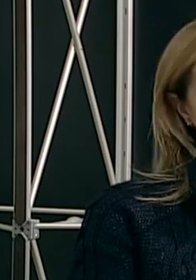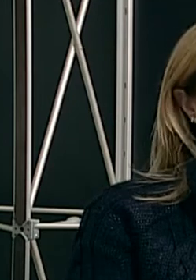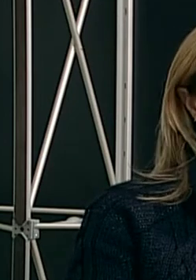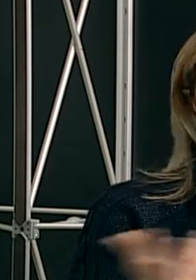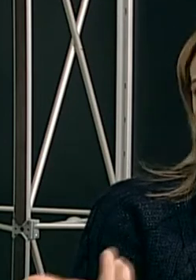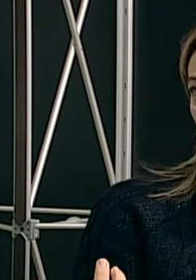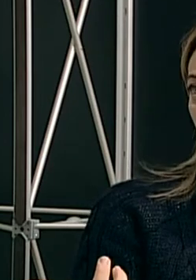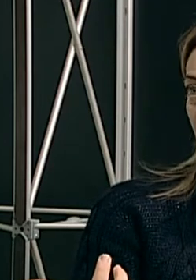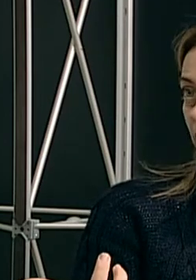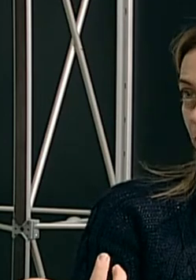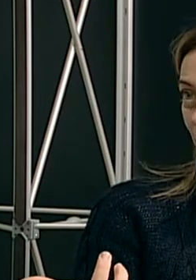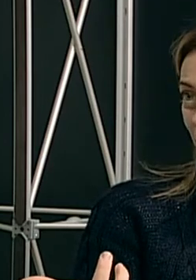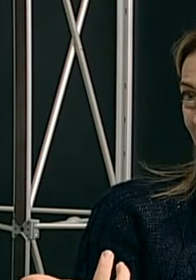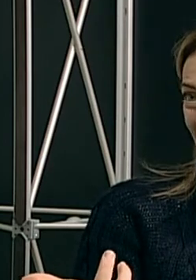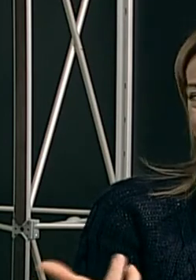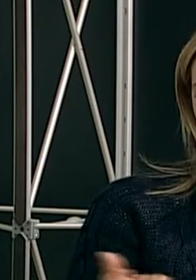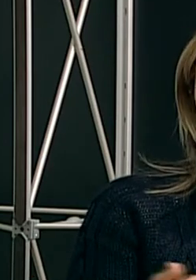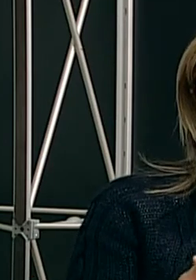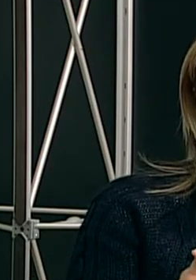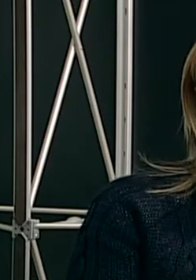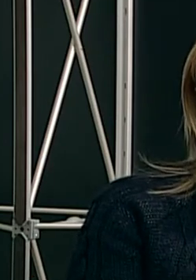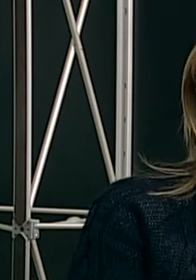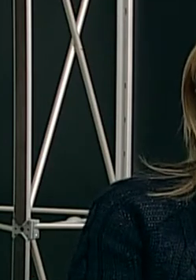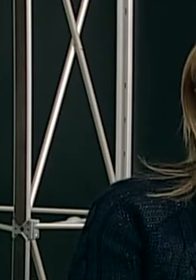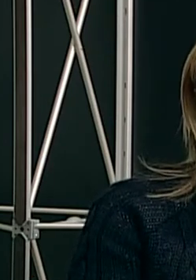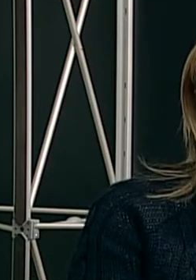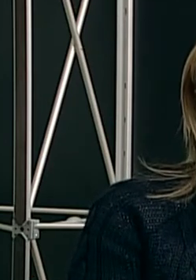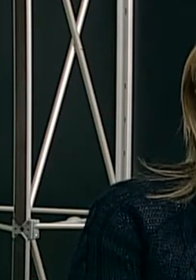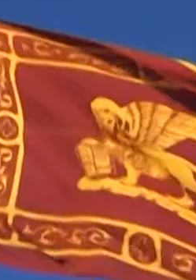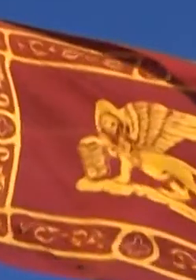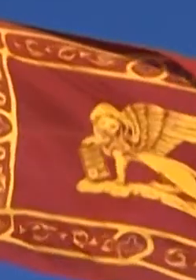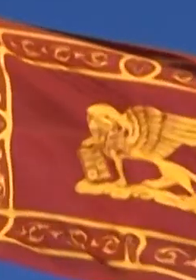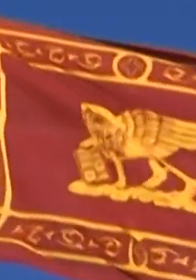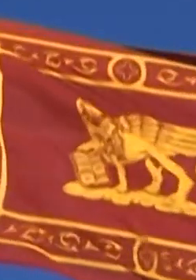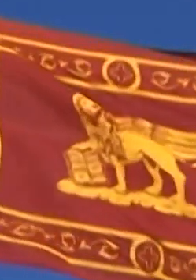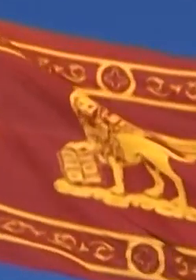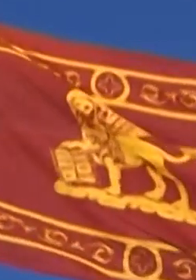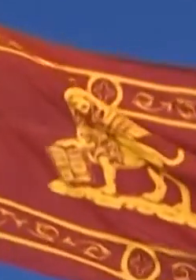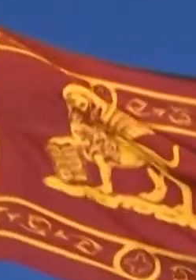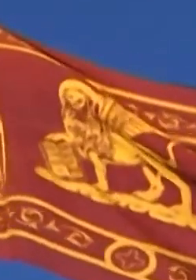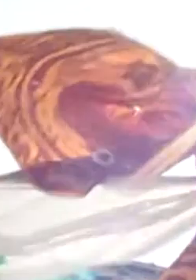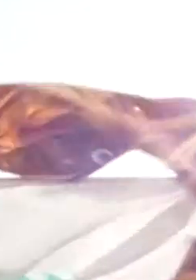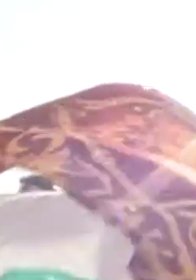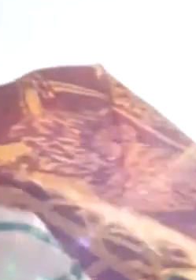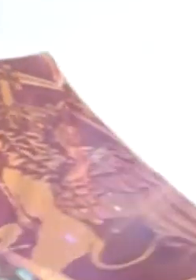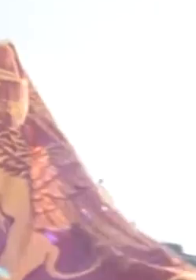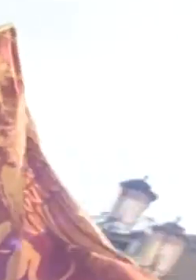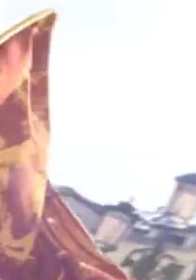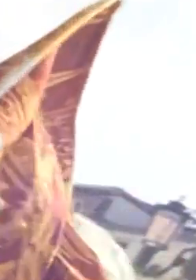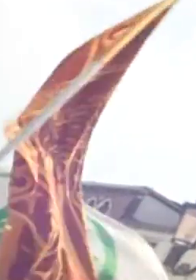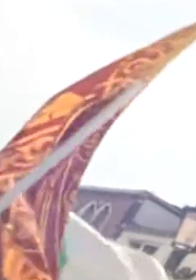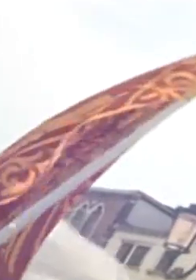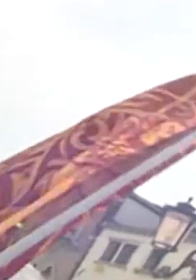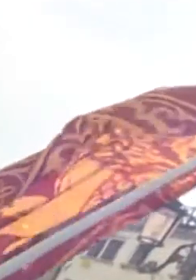sua contrarietà nei confronti delle affermazioni del presidente zaia che ha ricordato agli alleati che hanno confermato l'appoggio alla sua candidatura